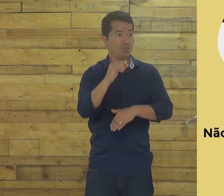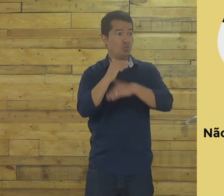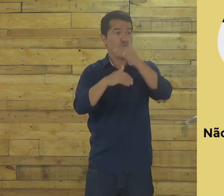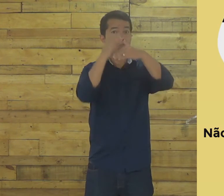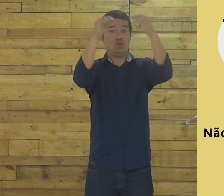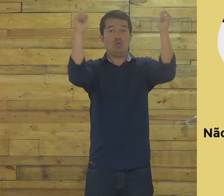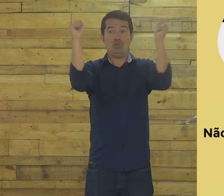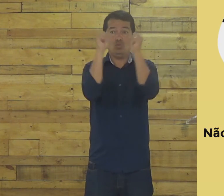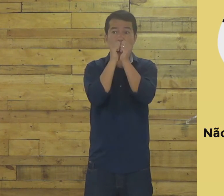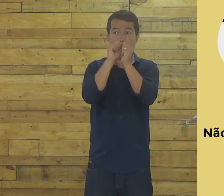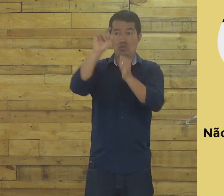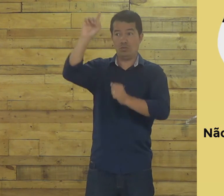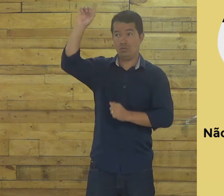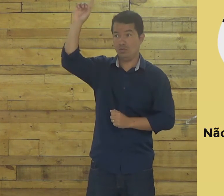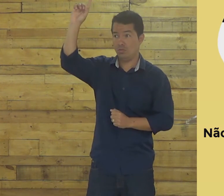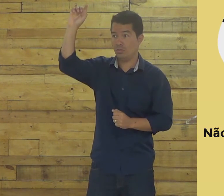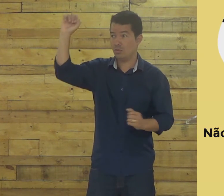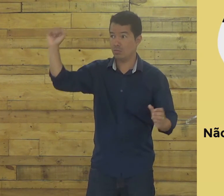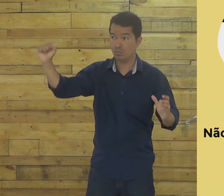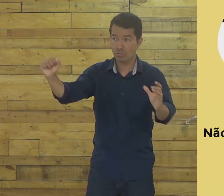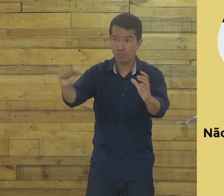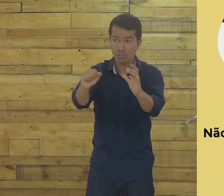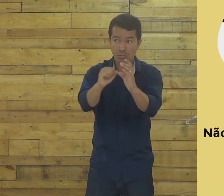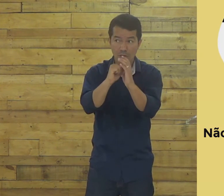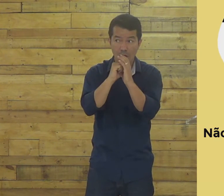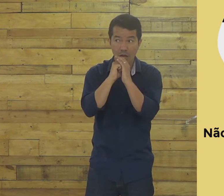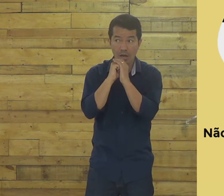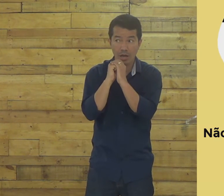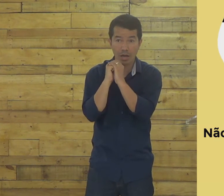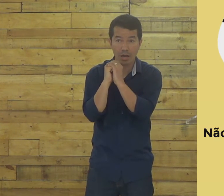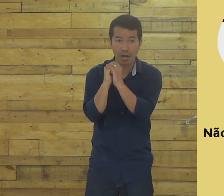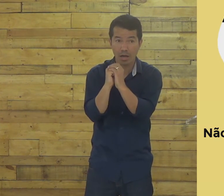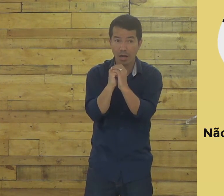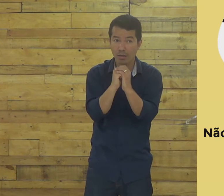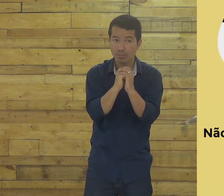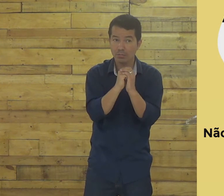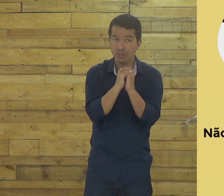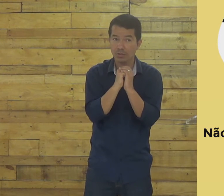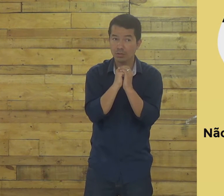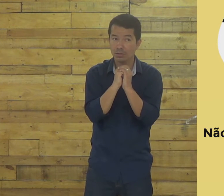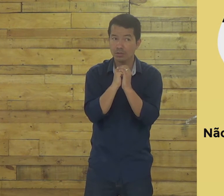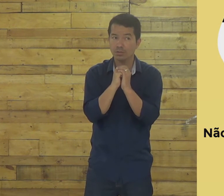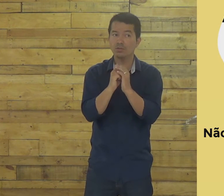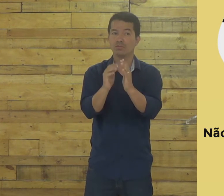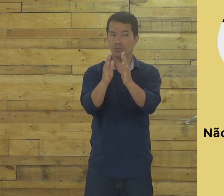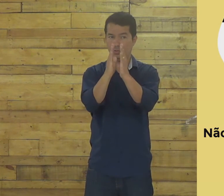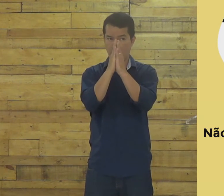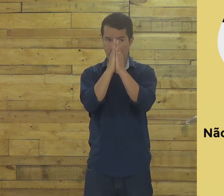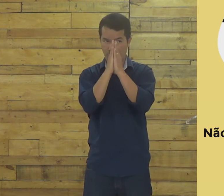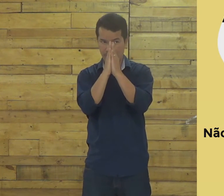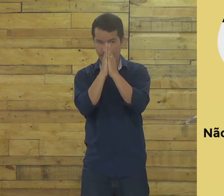Sempre abasteça, sempre cresça. Ande com Deus. Amém?